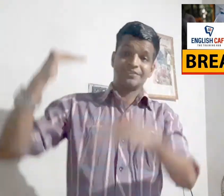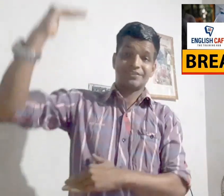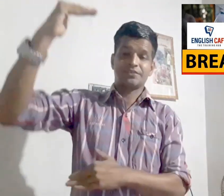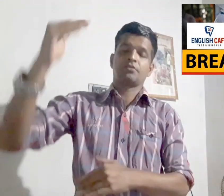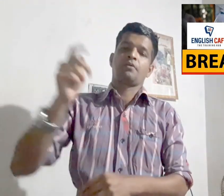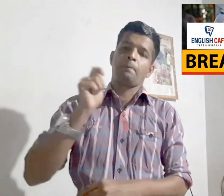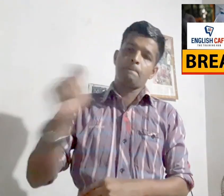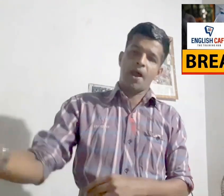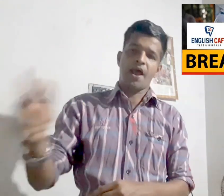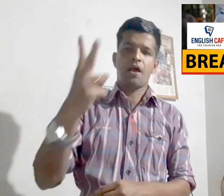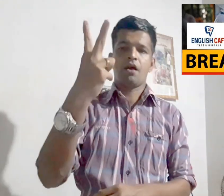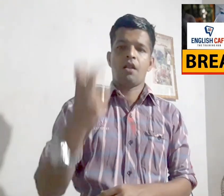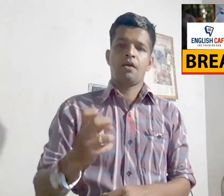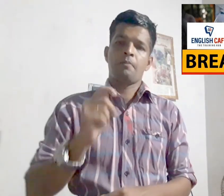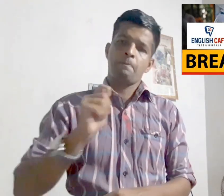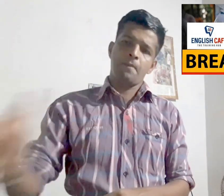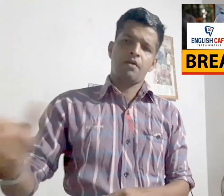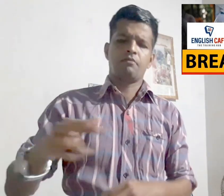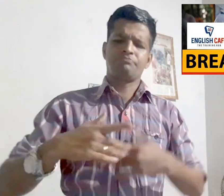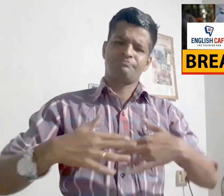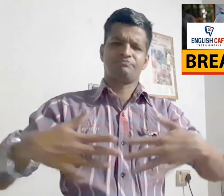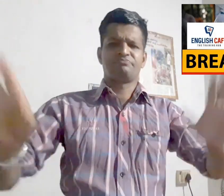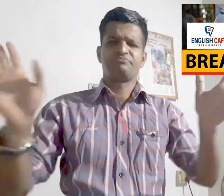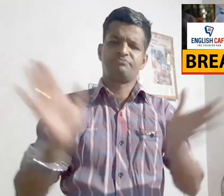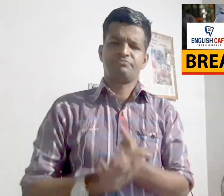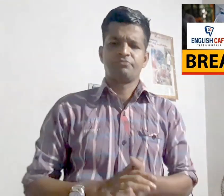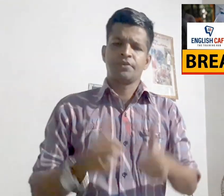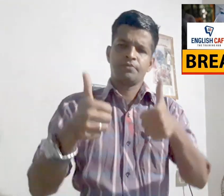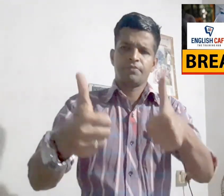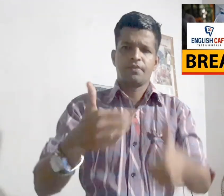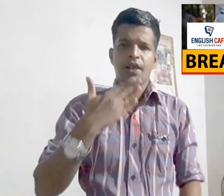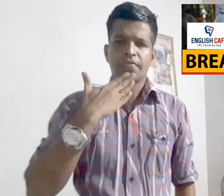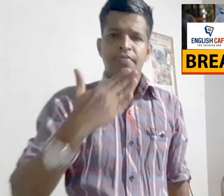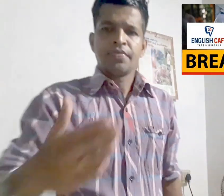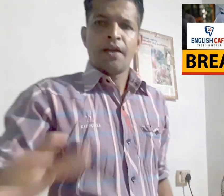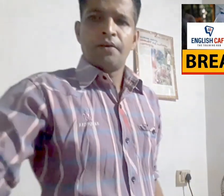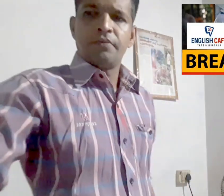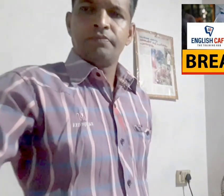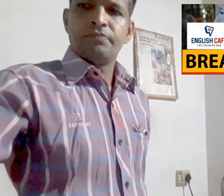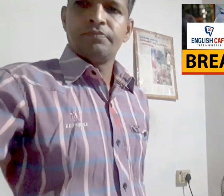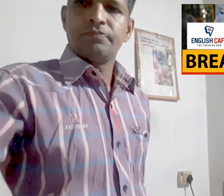Intel Money, India's fastest growing gold loan company. Ancos Autoless Emulsion.